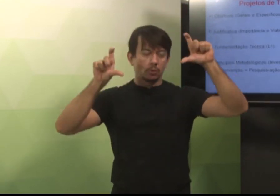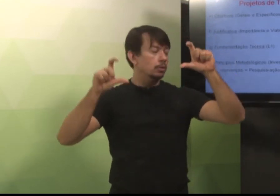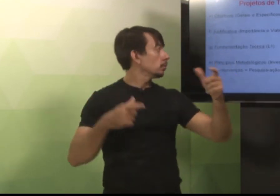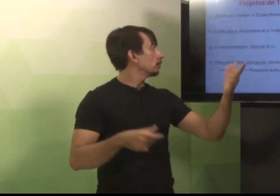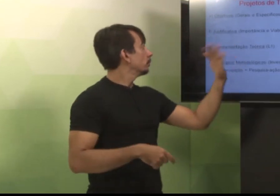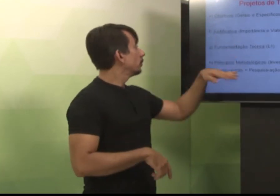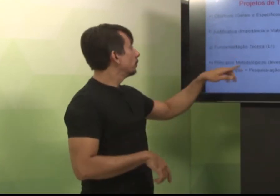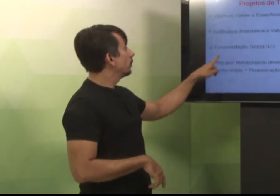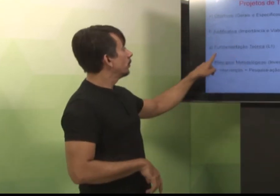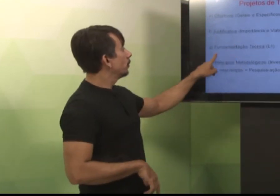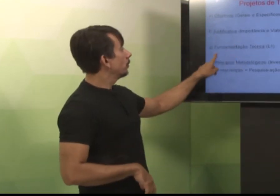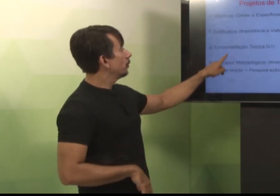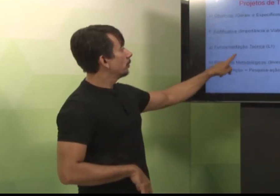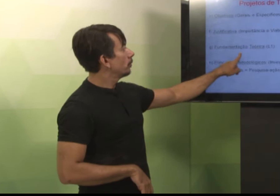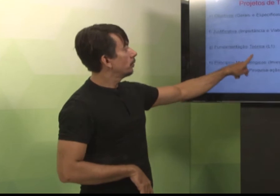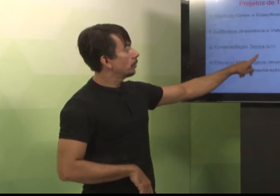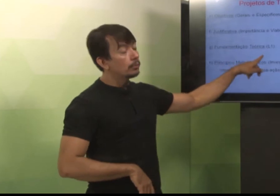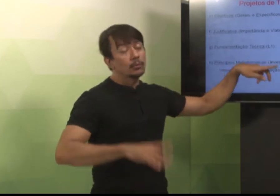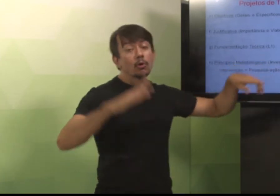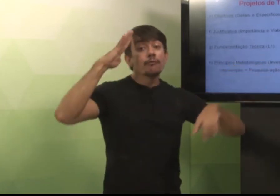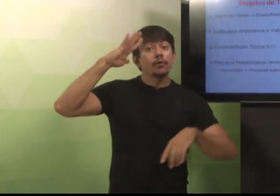Há um campo para isso.